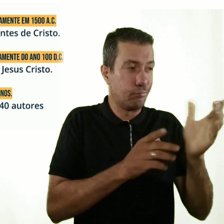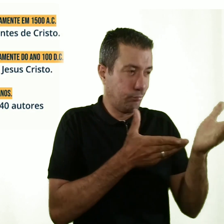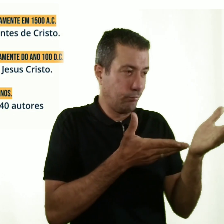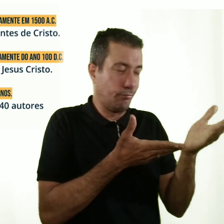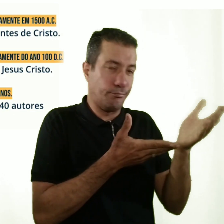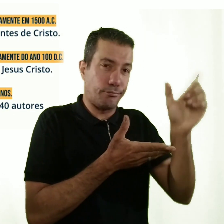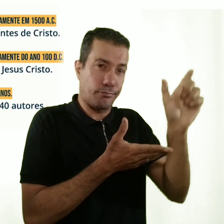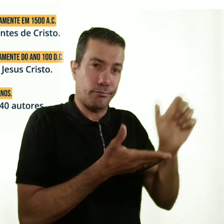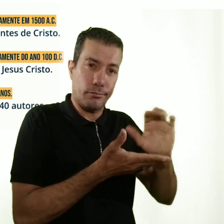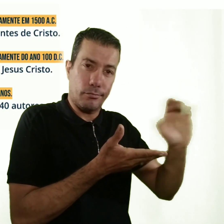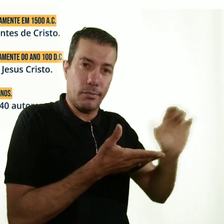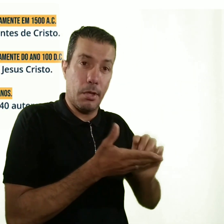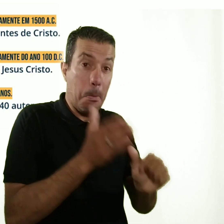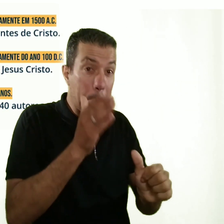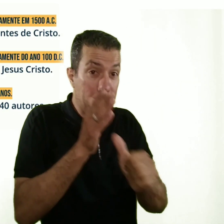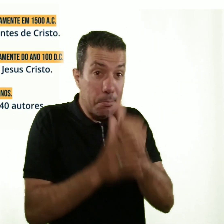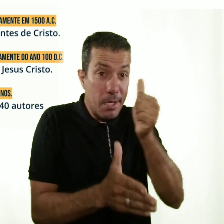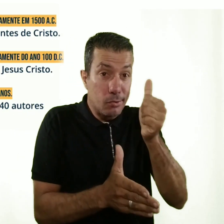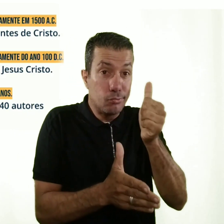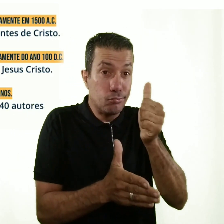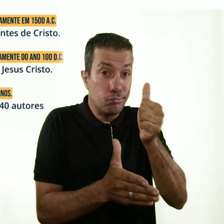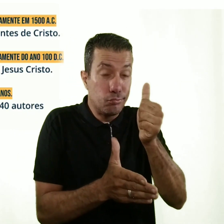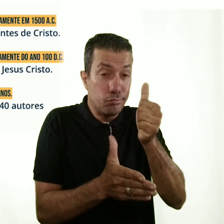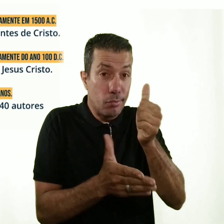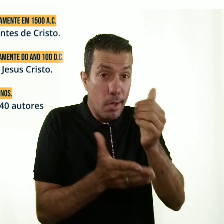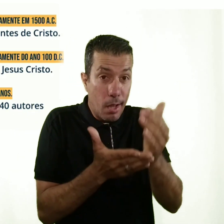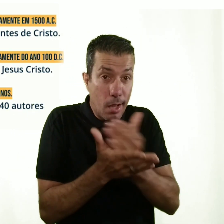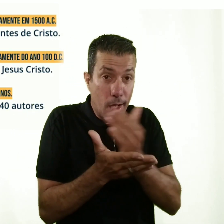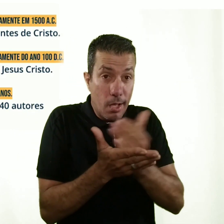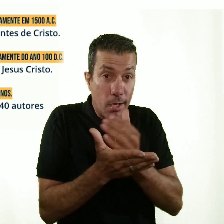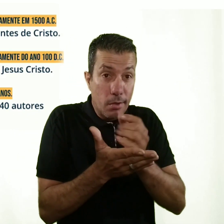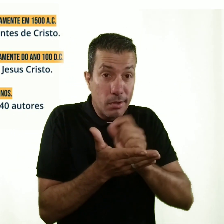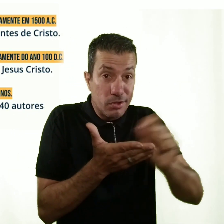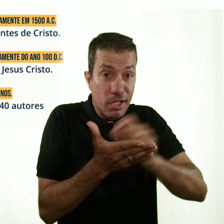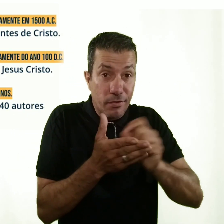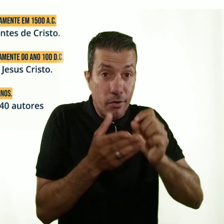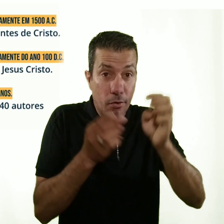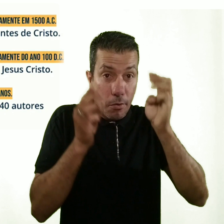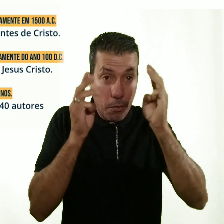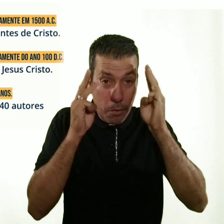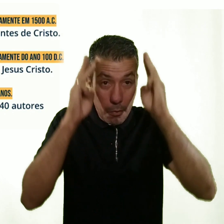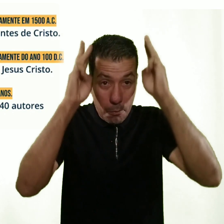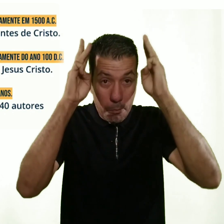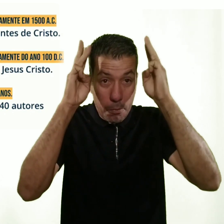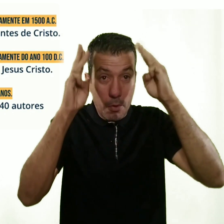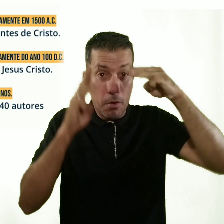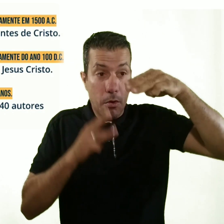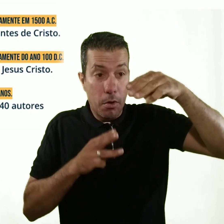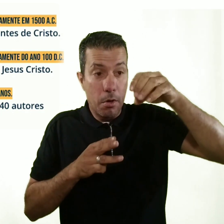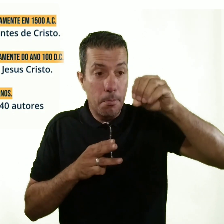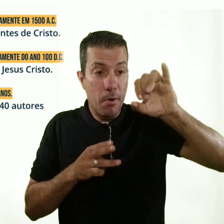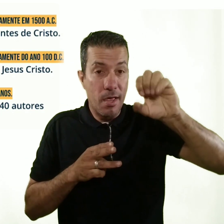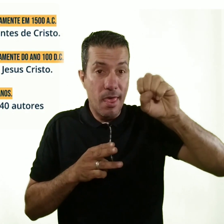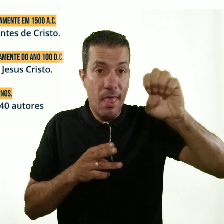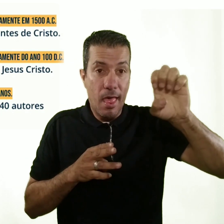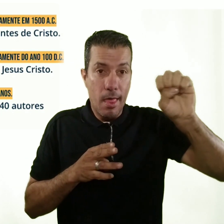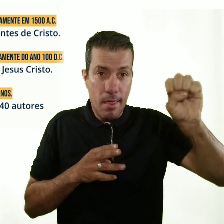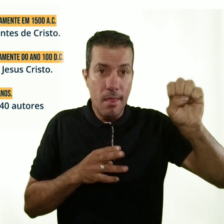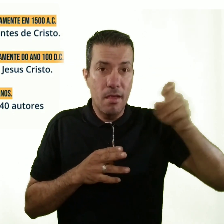O primeiro livro da Bíblia foi escrito por Moisés, mais ou menos em 1500 a.C., há 3.500 anos